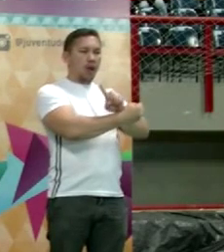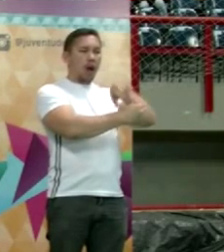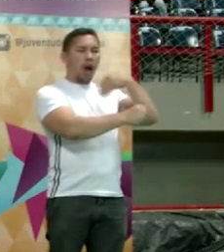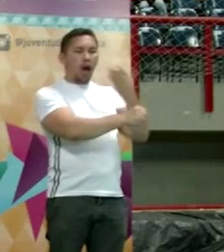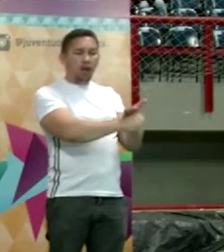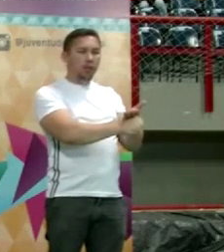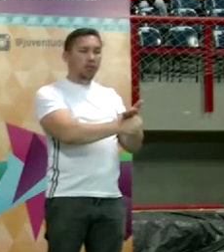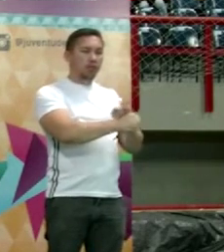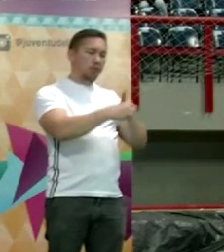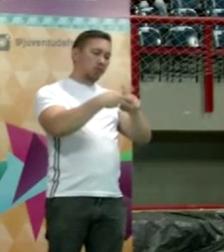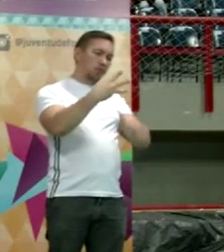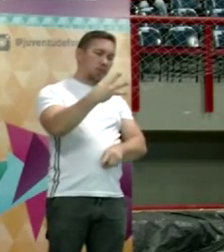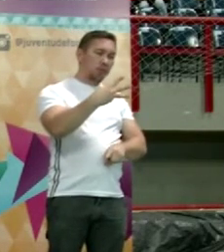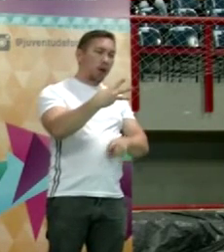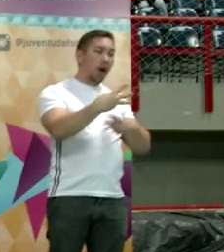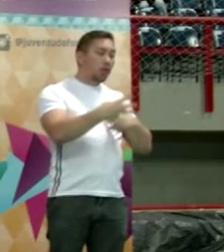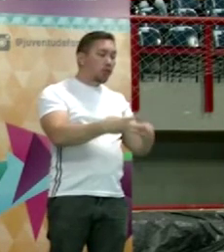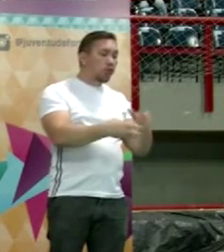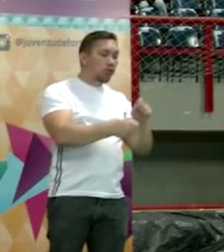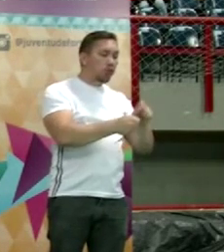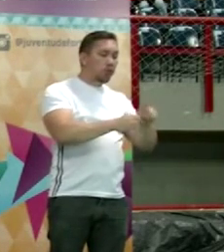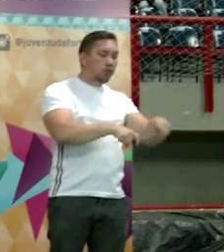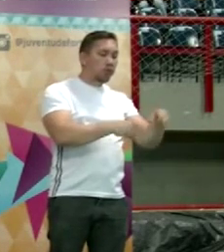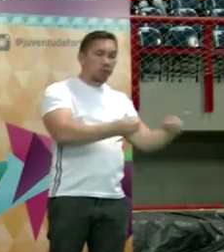Escravocrata. E tudo que produz é para onde?